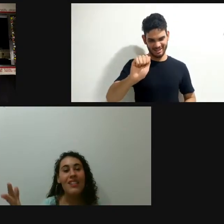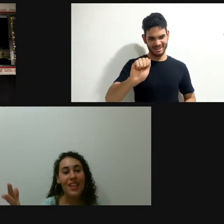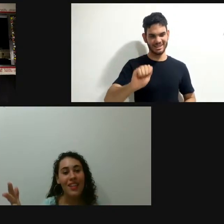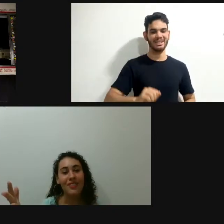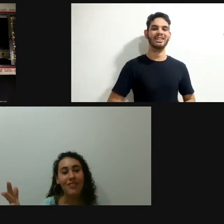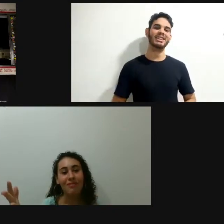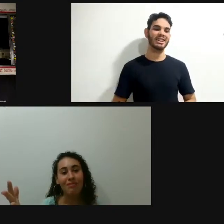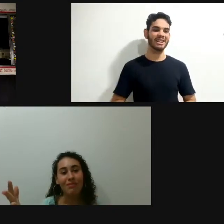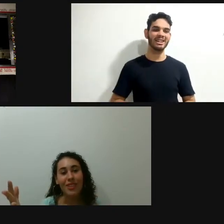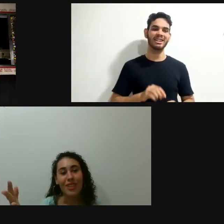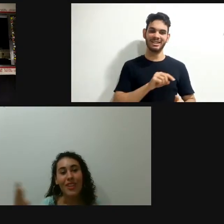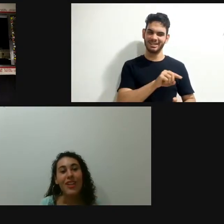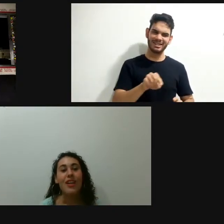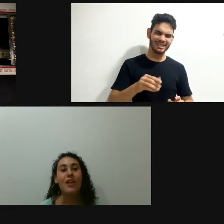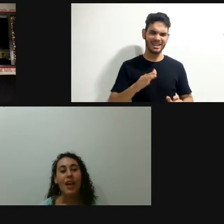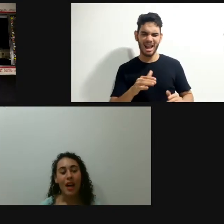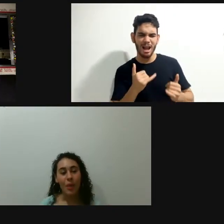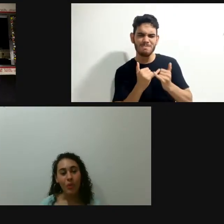ia ser